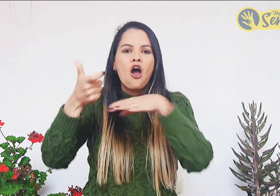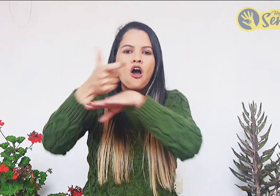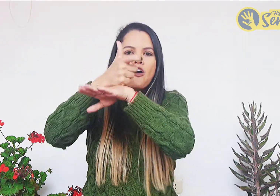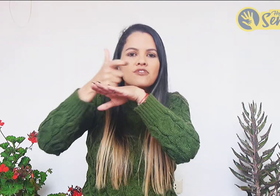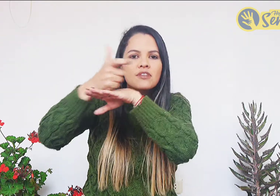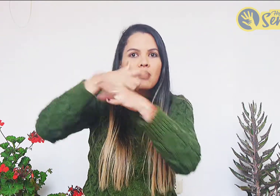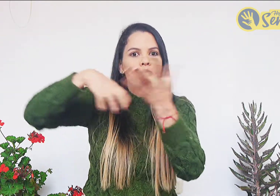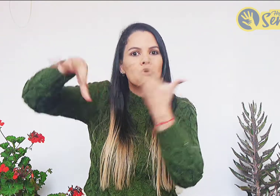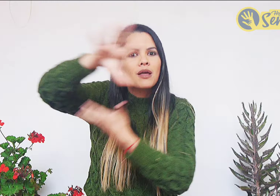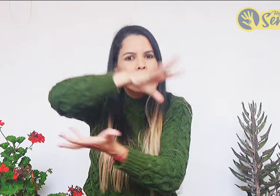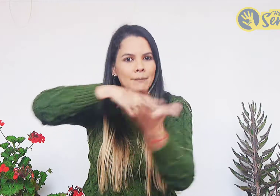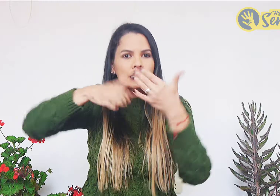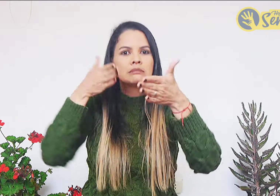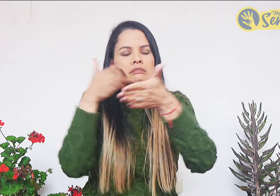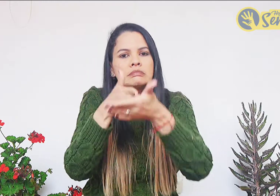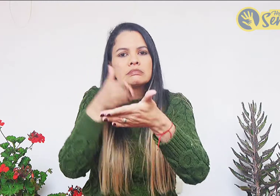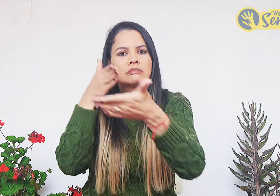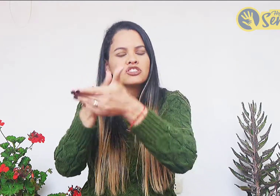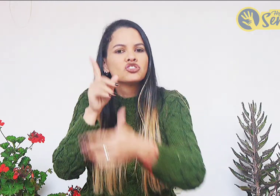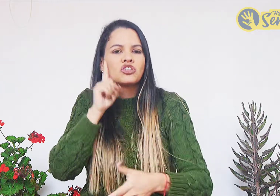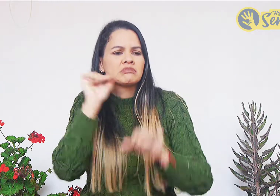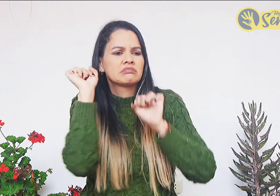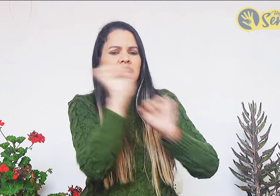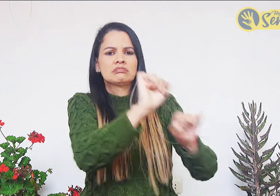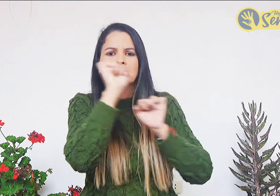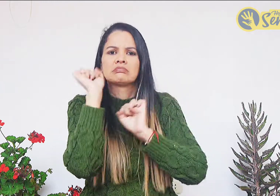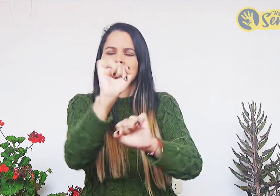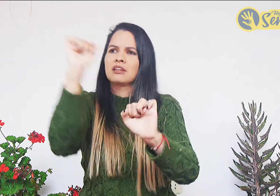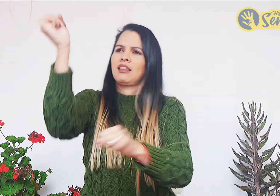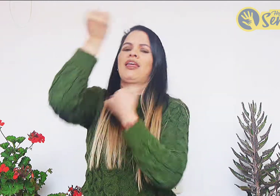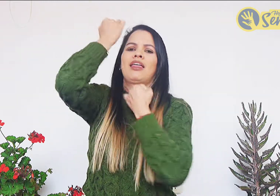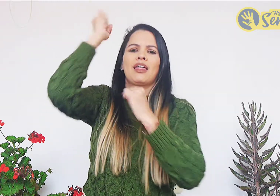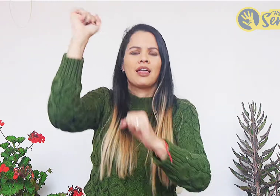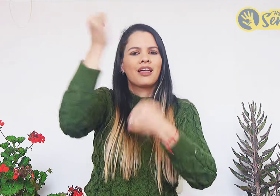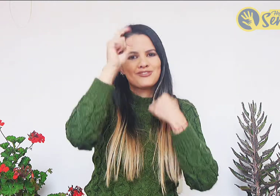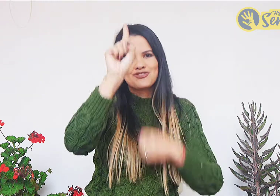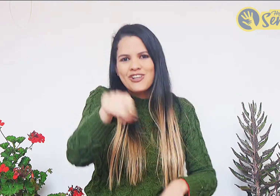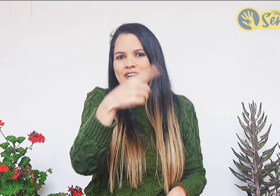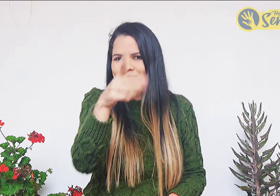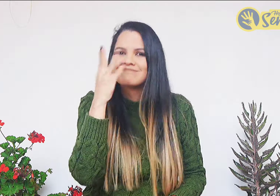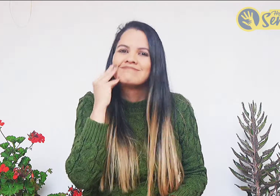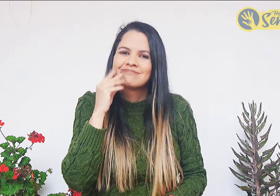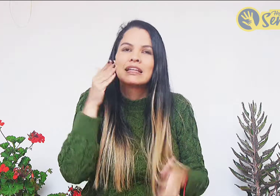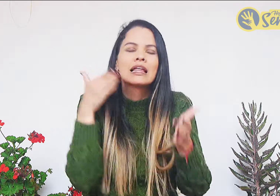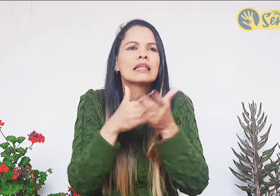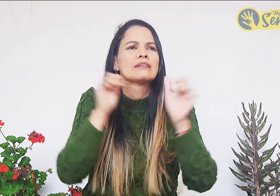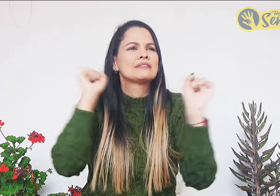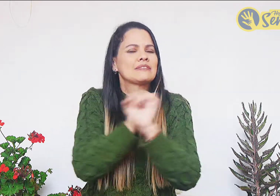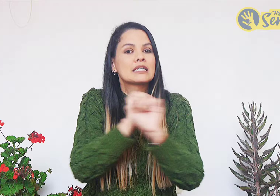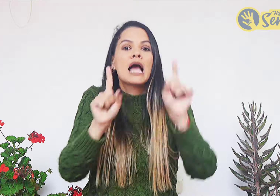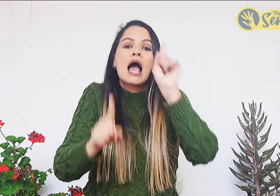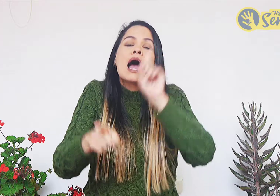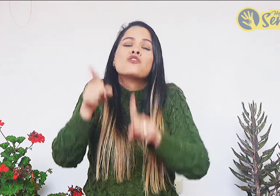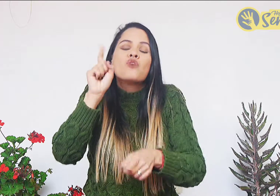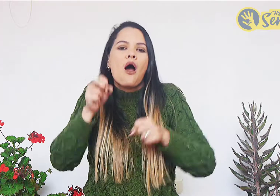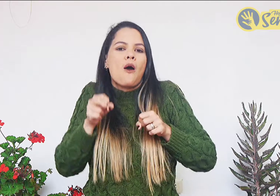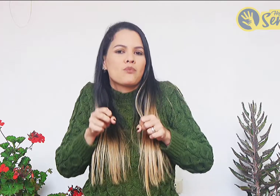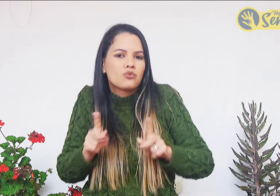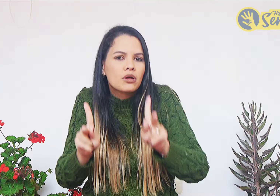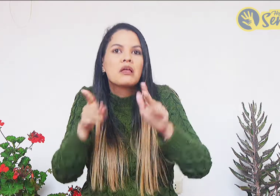cómo muchos gobiernos lamentablemente no se preocupan por los problemas de la comunidad sorda, generando pues muchos casos de